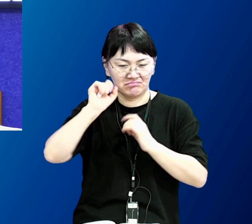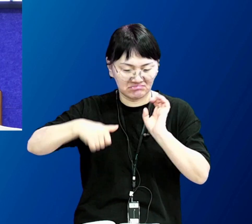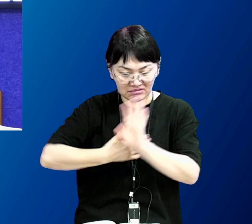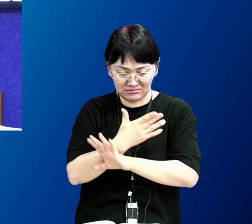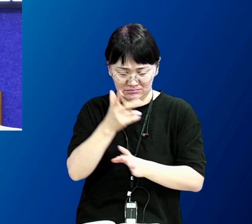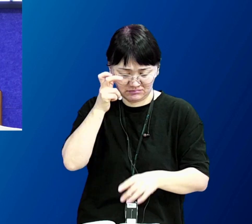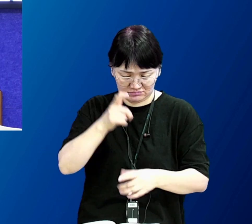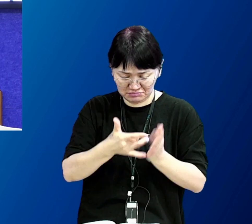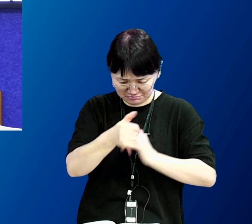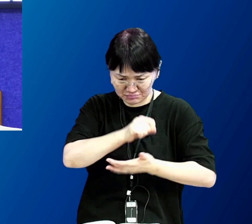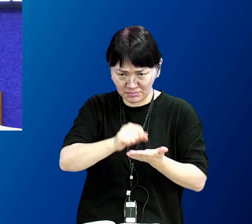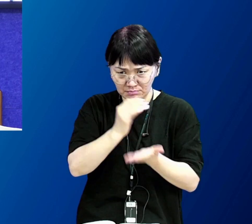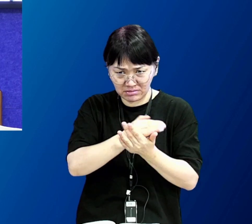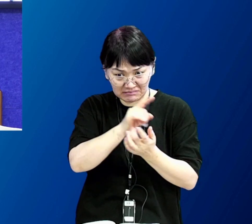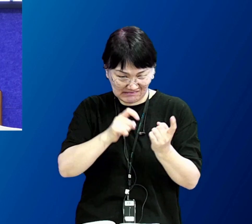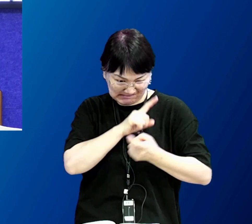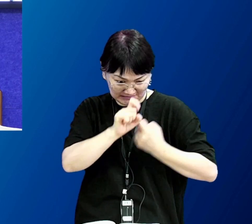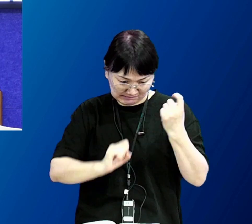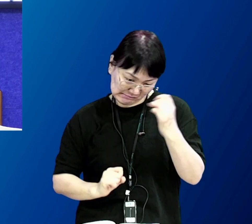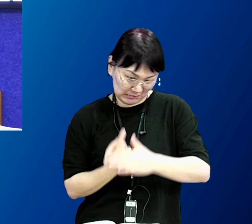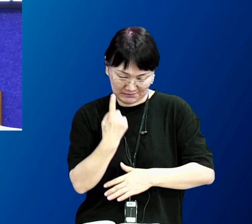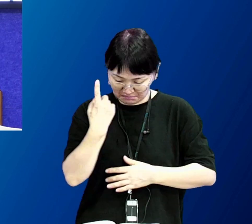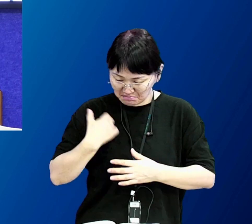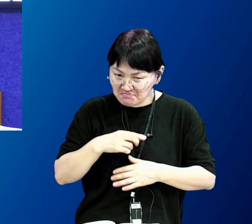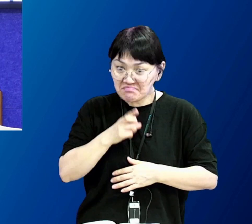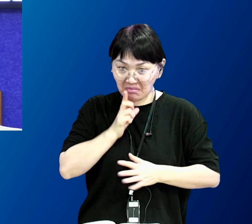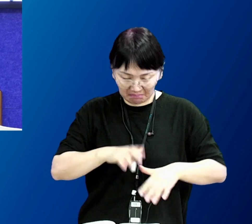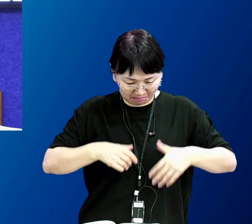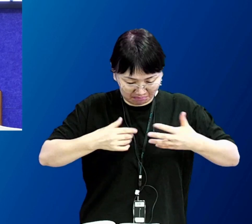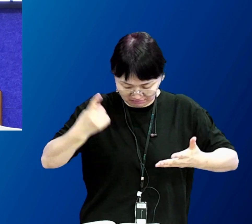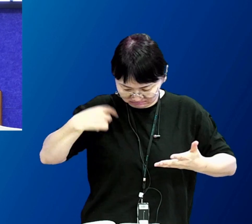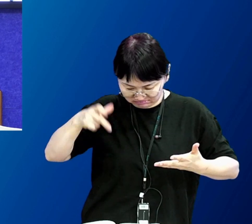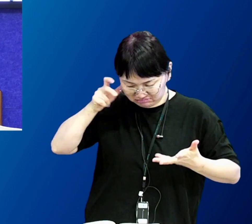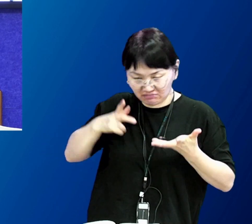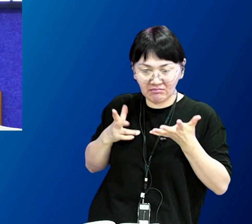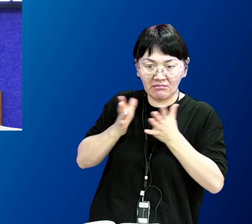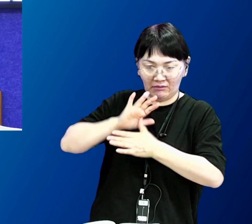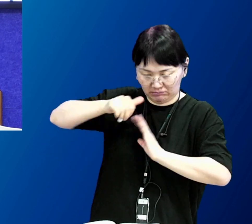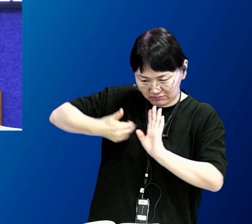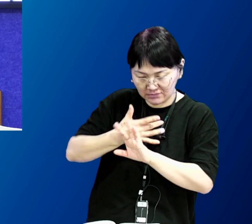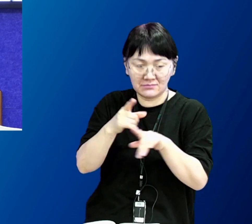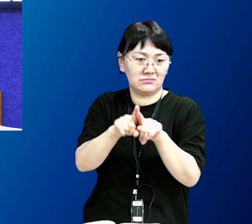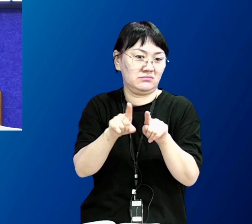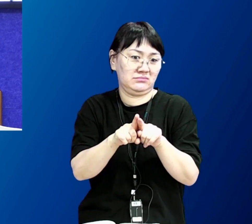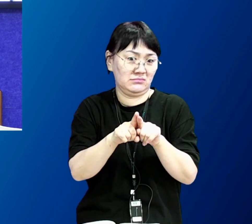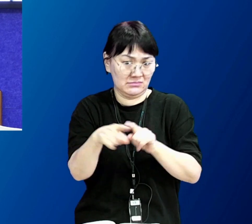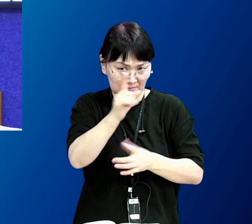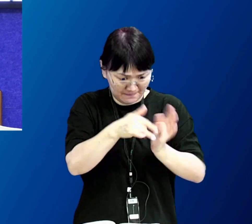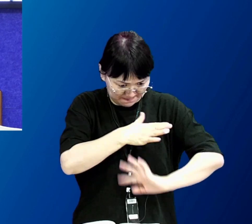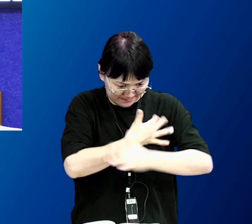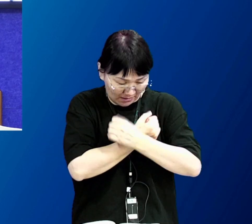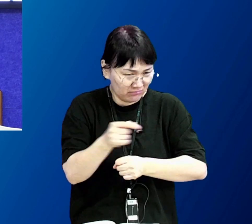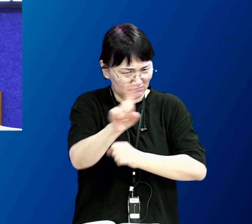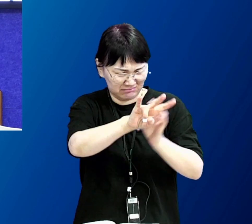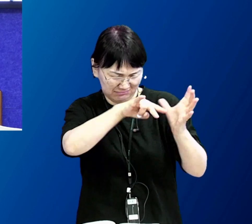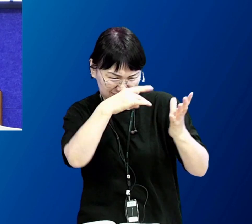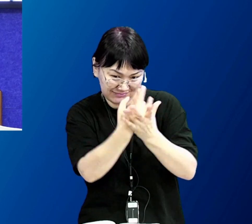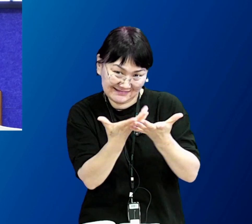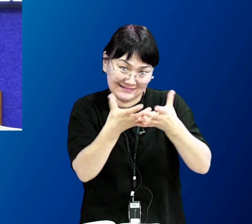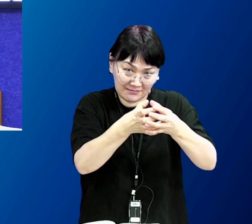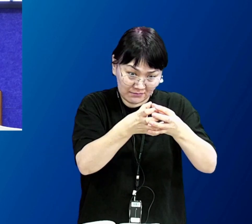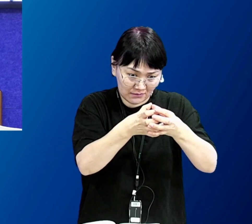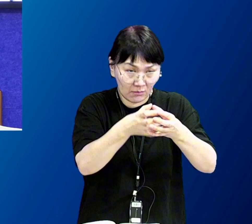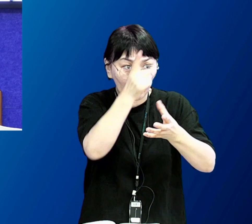Библиэлд хэлсэн баг. Аурлыг авсан хүмүүс ахан дүүстэйгээ нэг болон нэгдэнгээ бурханы үгэн